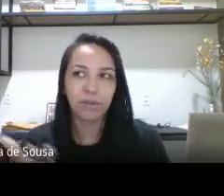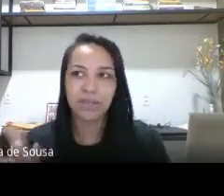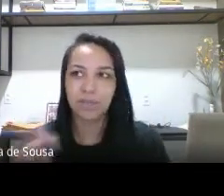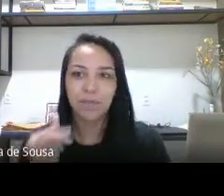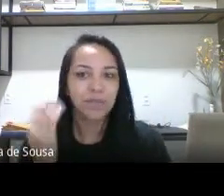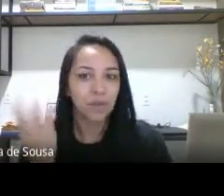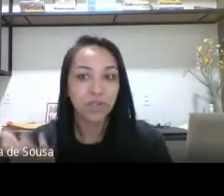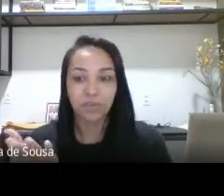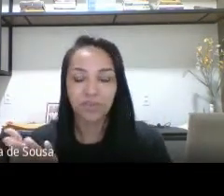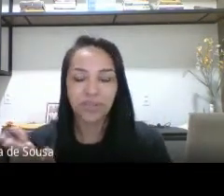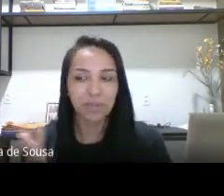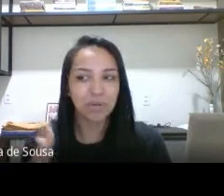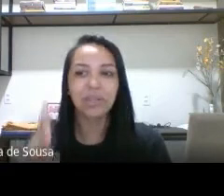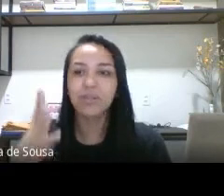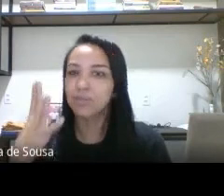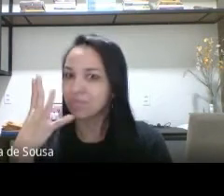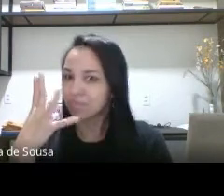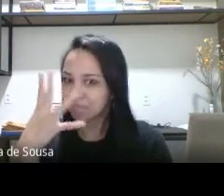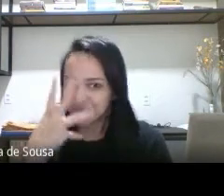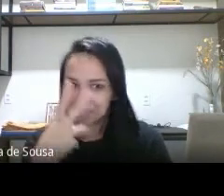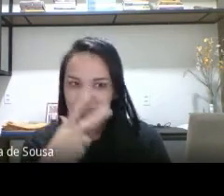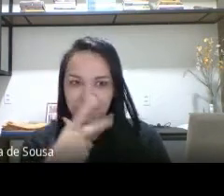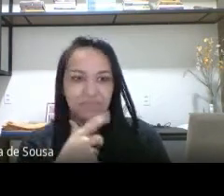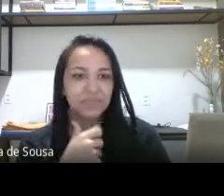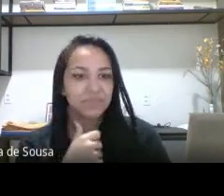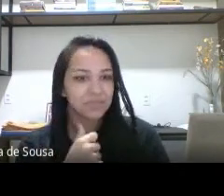falar, por exemplo, nossa, como você é bonito,